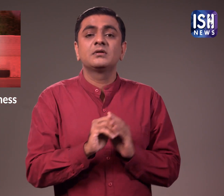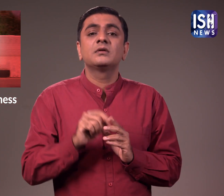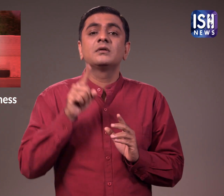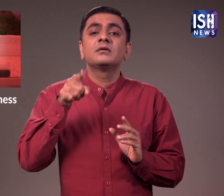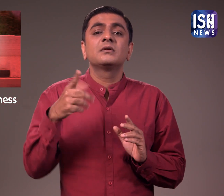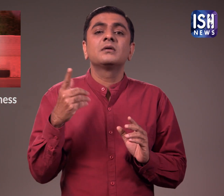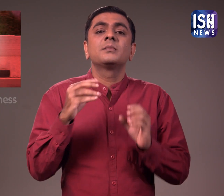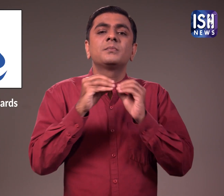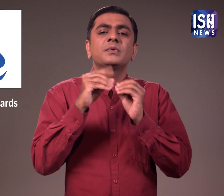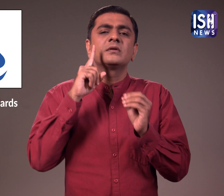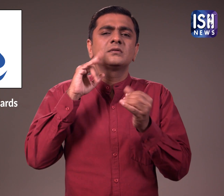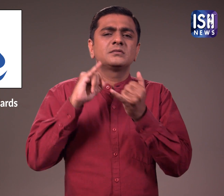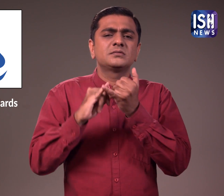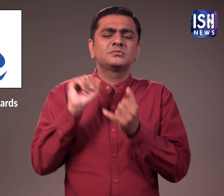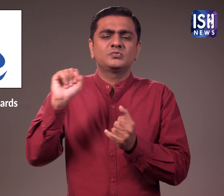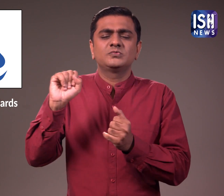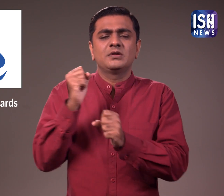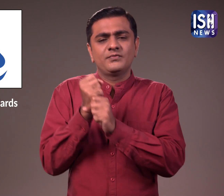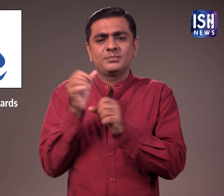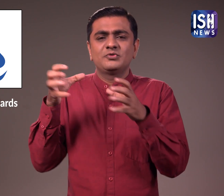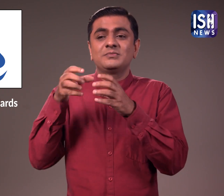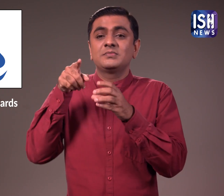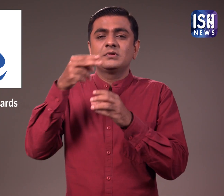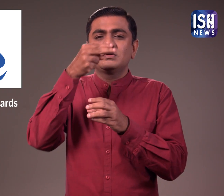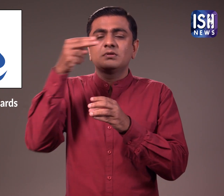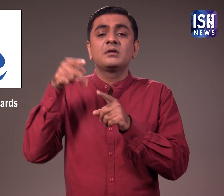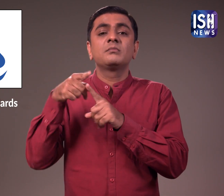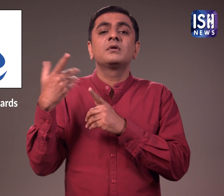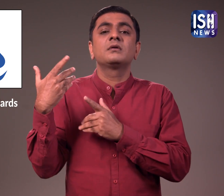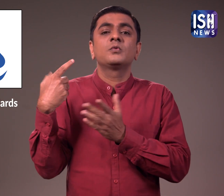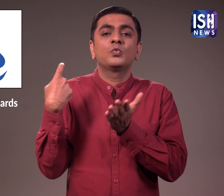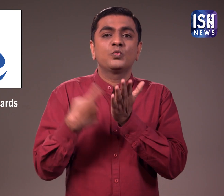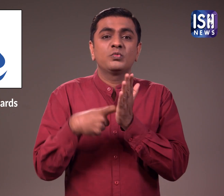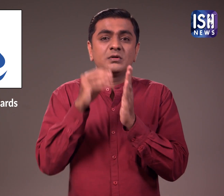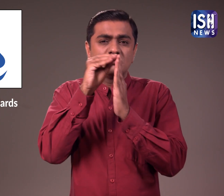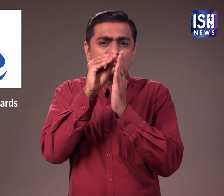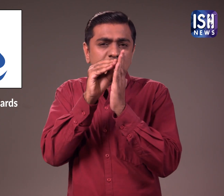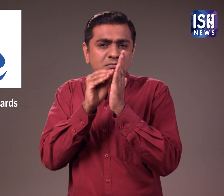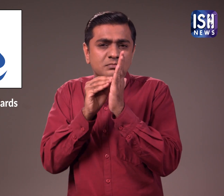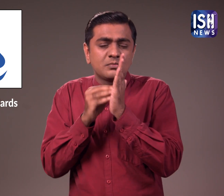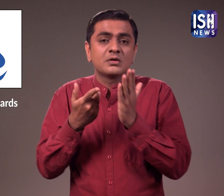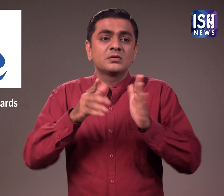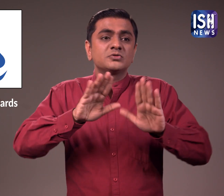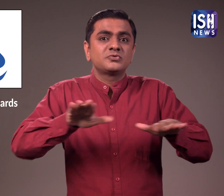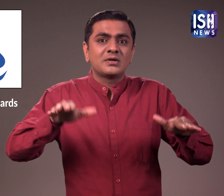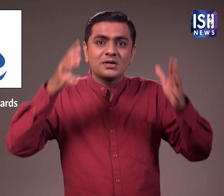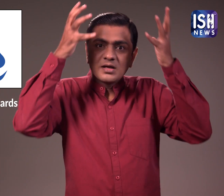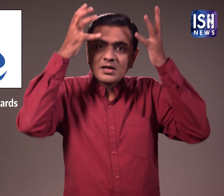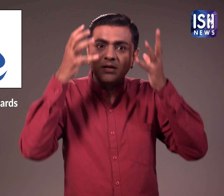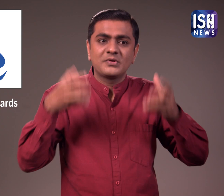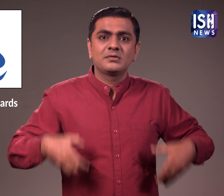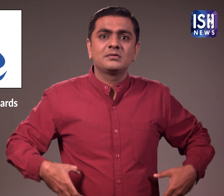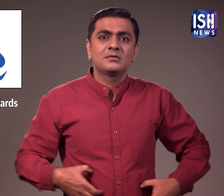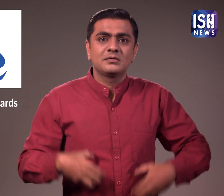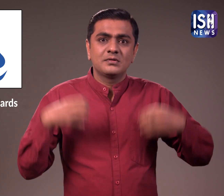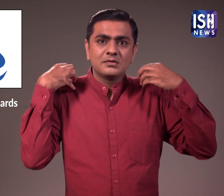Bureau of Indian Standards B.I.S. ने नियमों को निर्देशित किया है बच्चों के लिए यह हलका हेलमेट